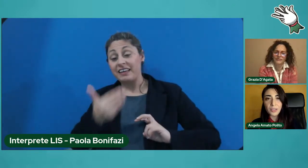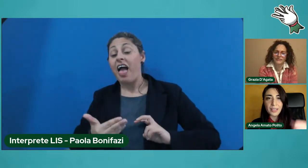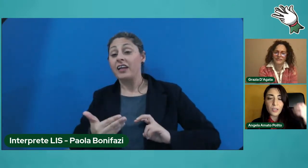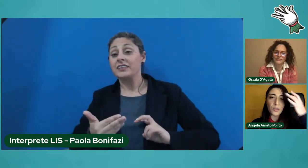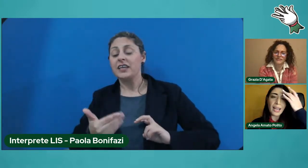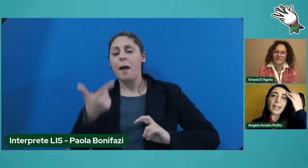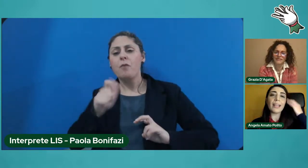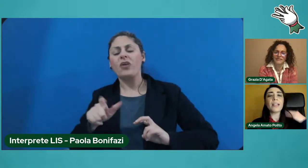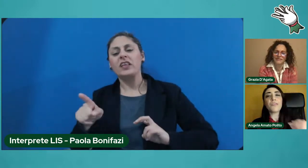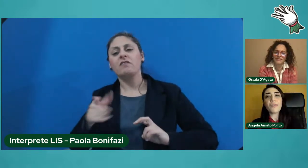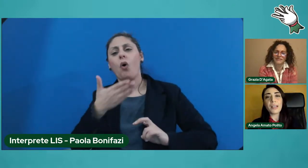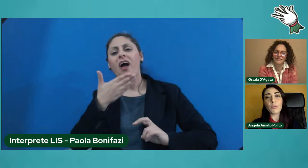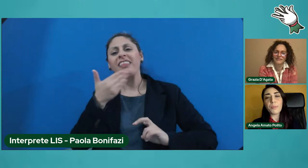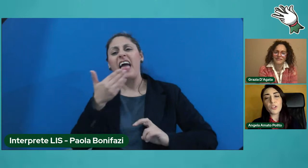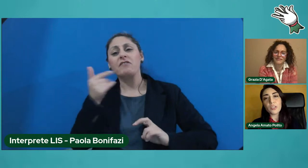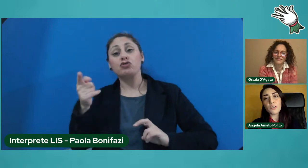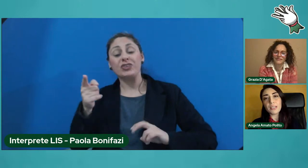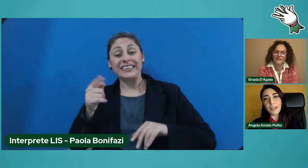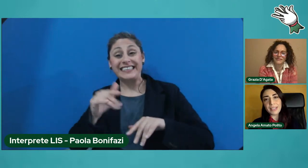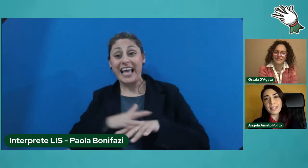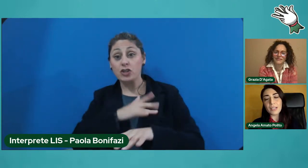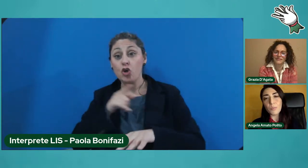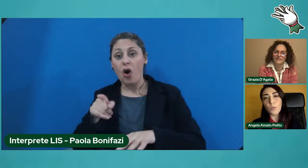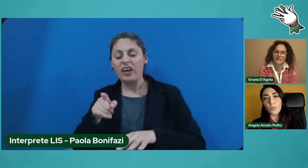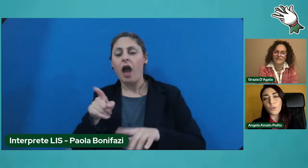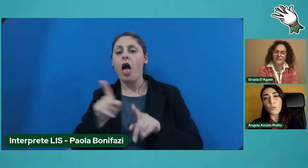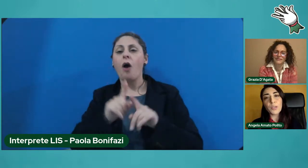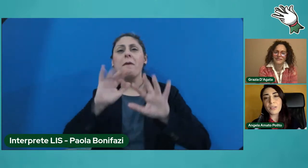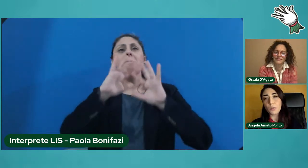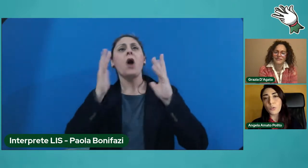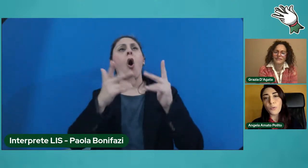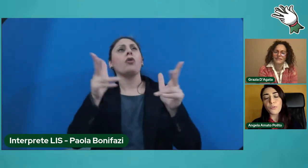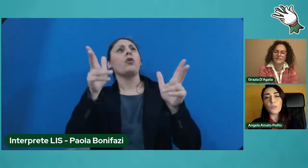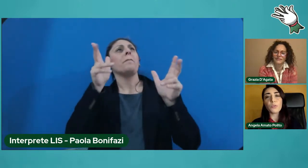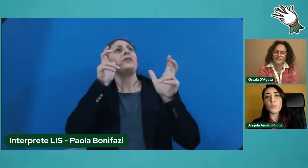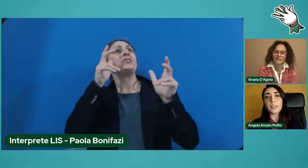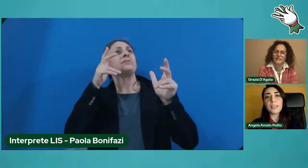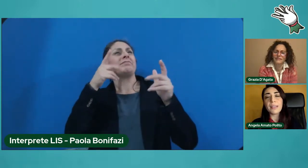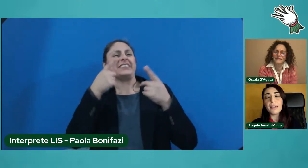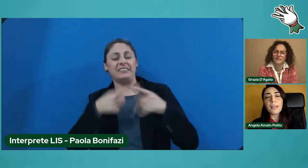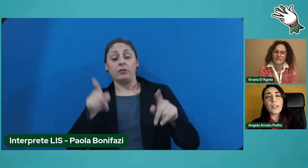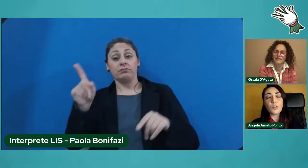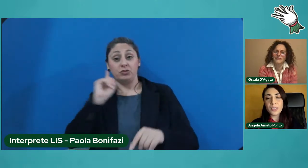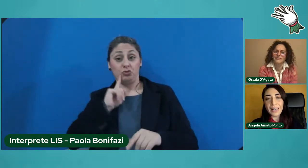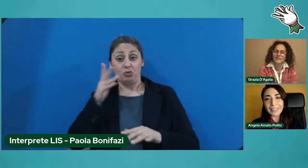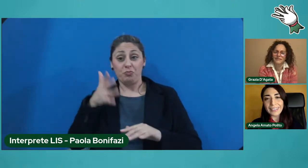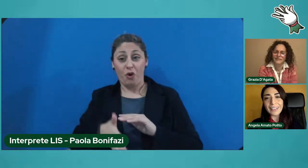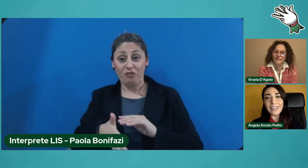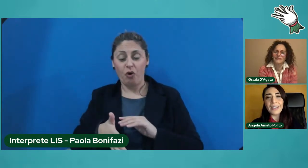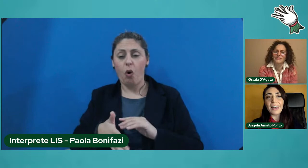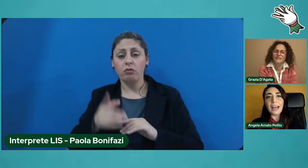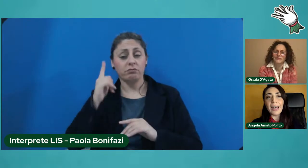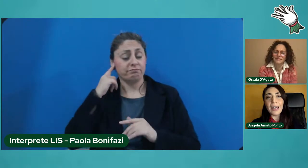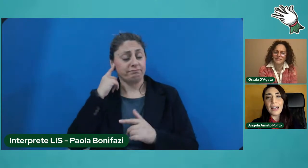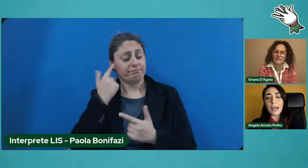deficit sensoriale gli fa avere una percezione diversa del mondo. Lui è sordo profondo, quindi non sente,